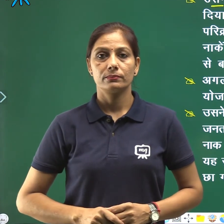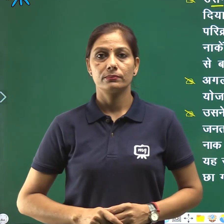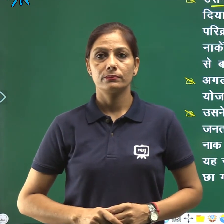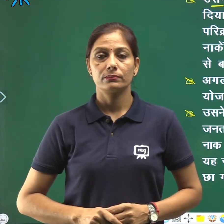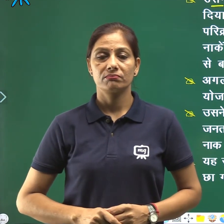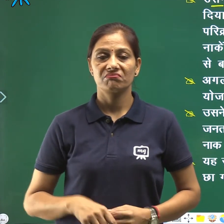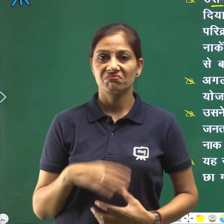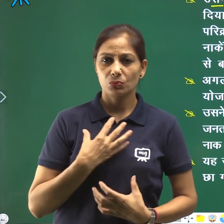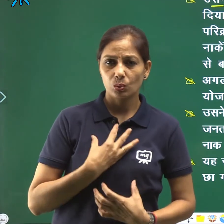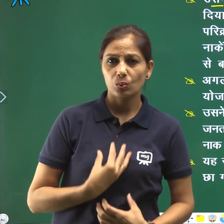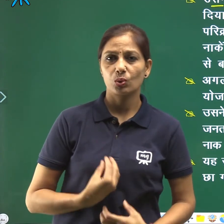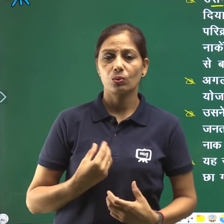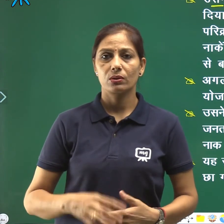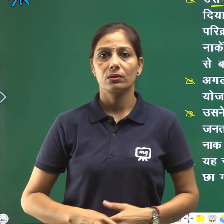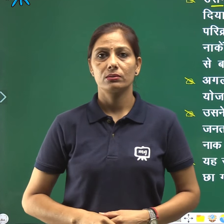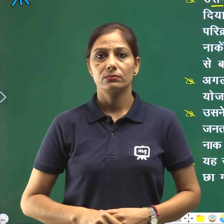निराश होकर